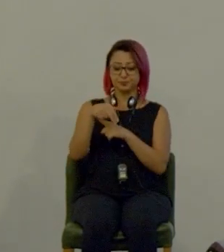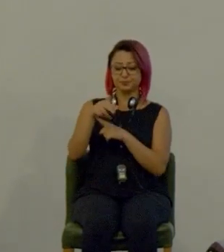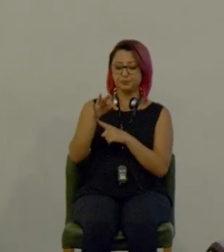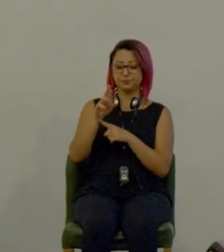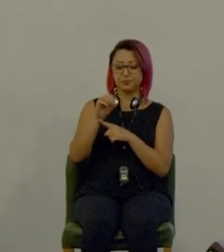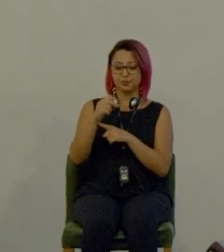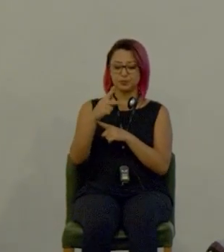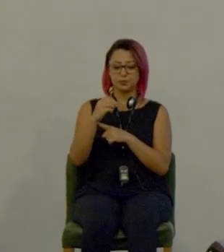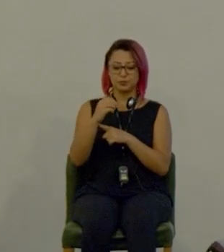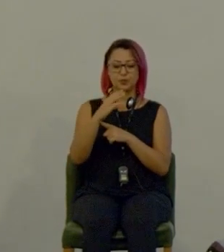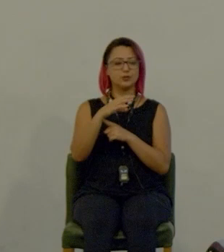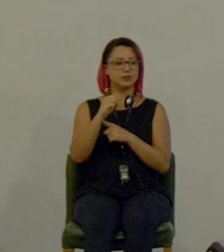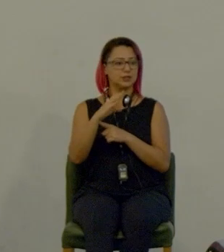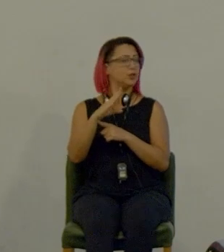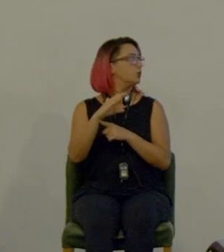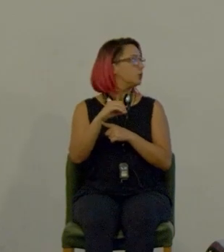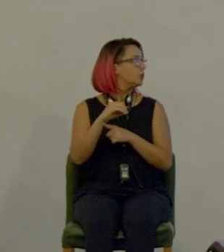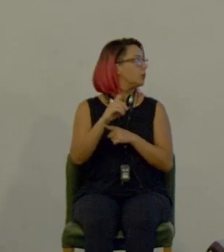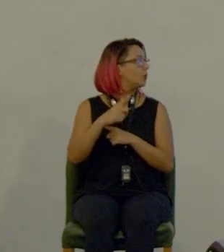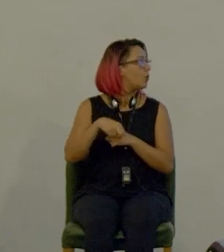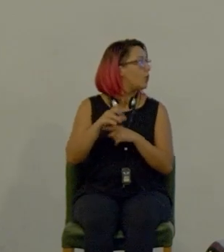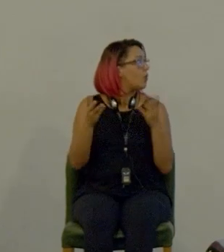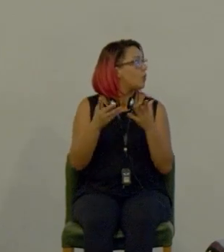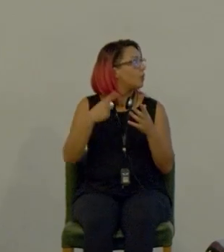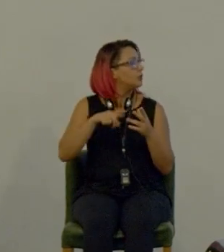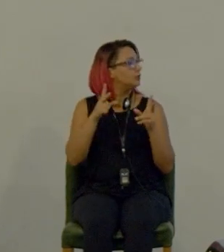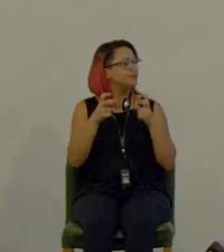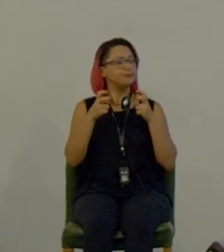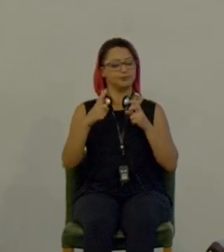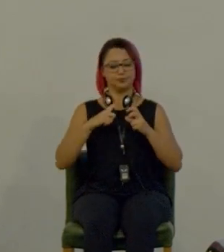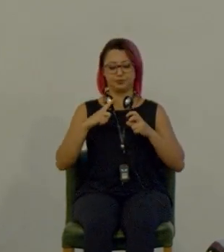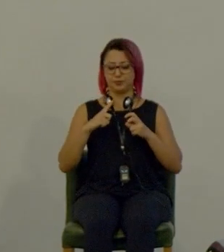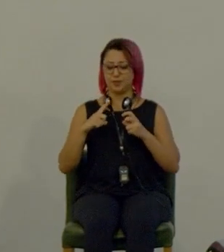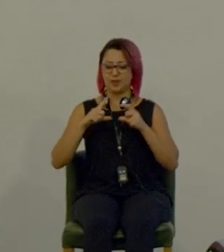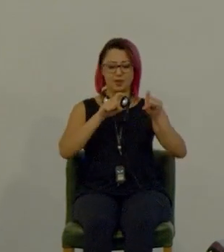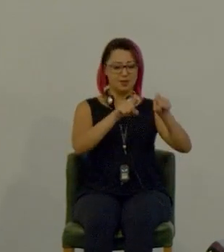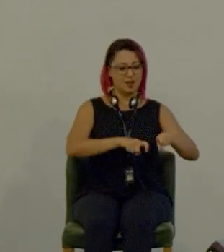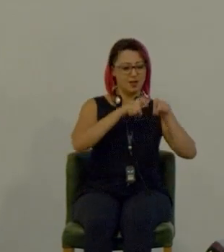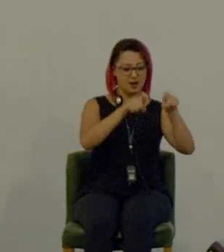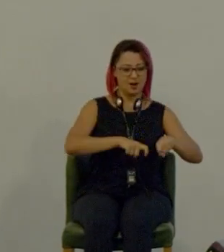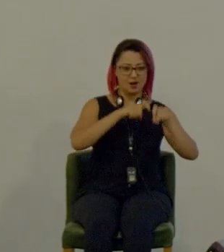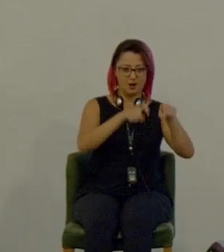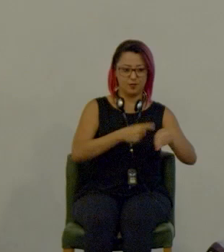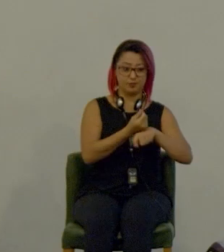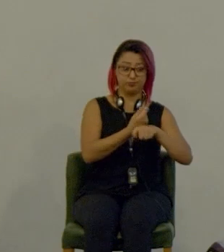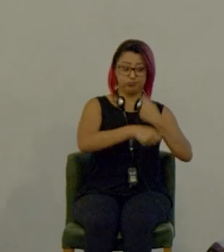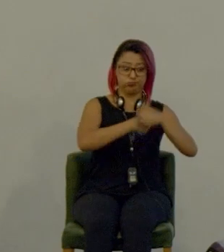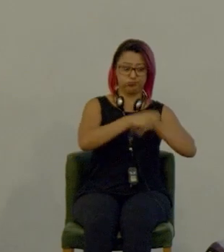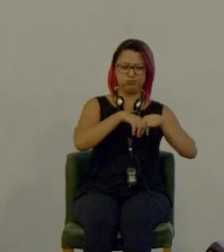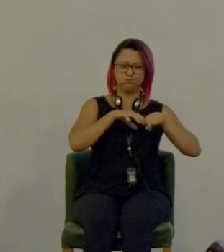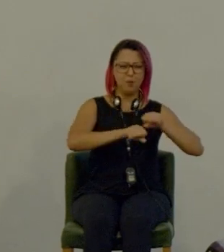essas ontologias, né? E isso a gente vê muito no Brasil hoje em dia, né? É o conflito entre o agronegócio se expandindo de uma maneira